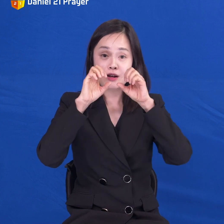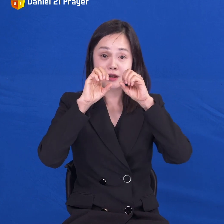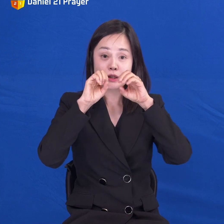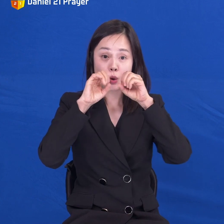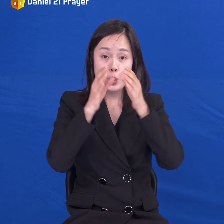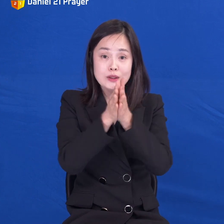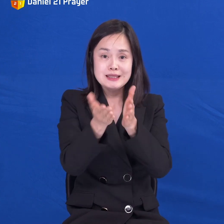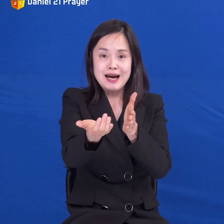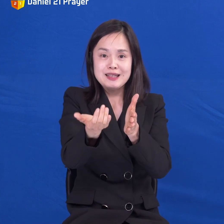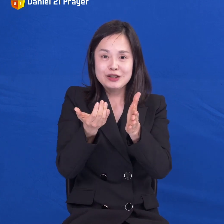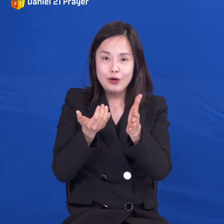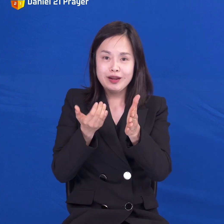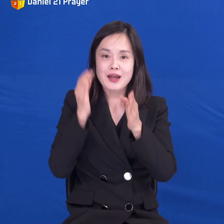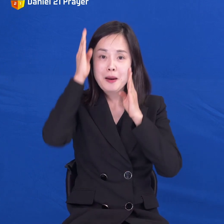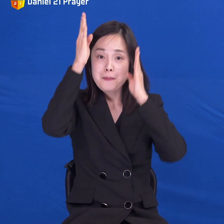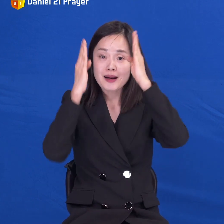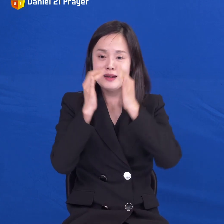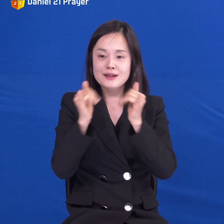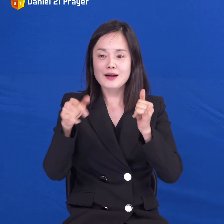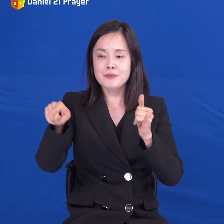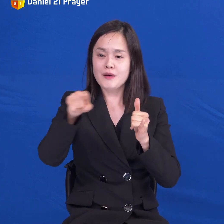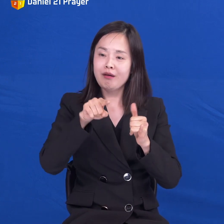민족을 사랑하게 하시더라고요.